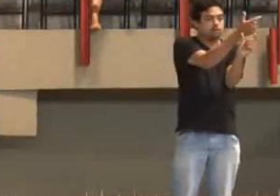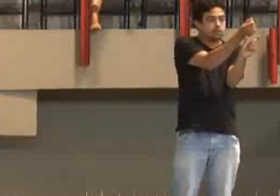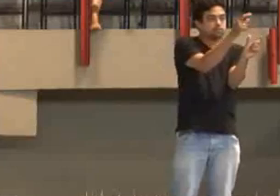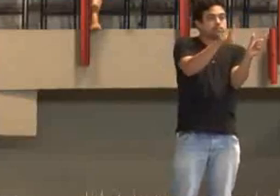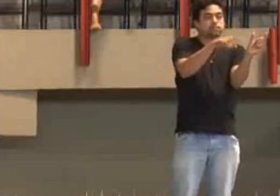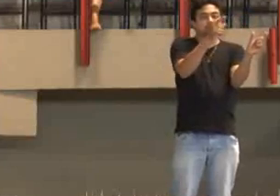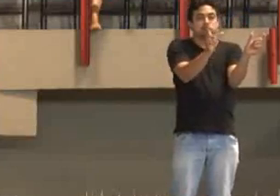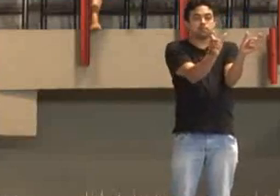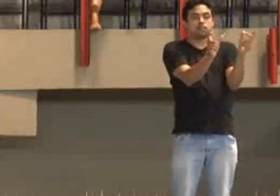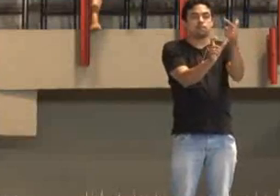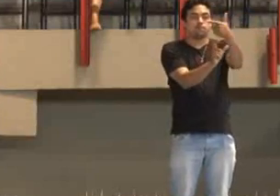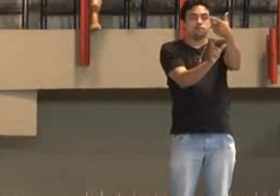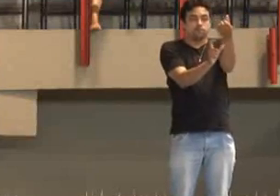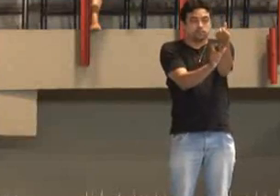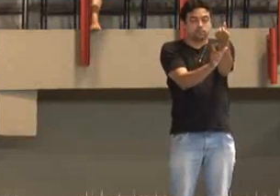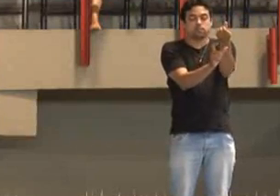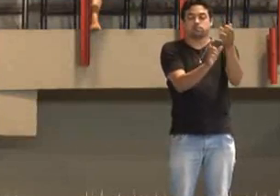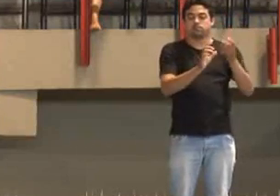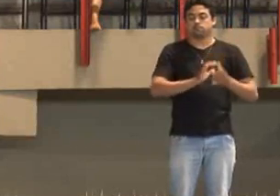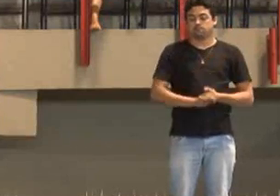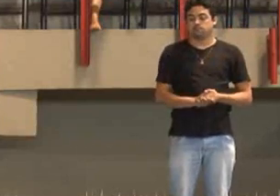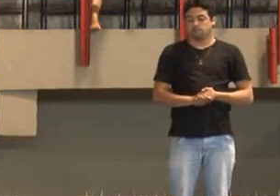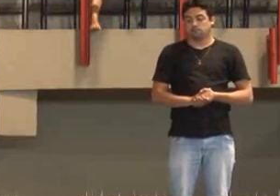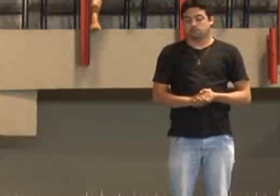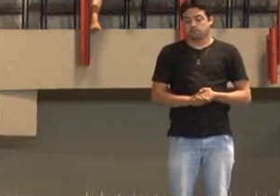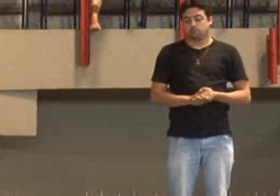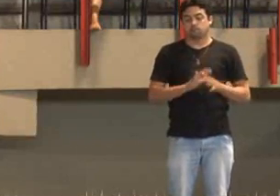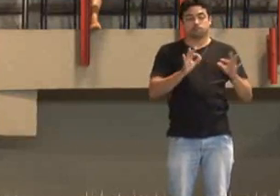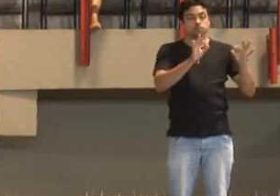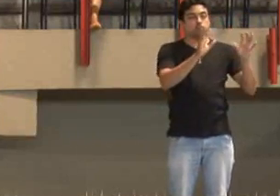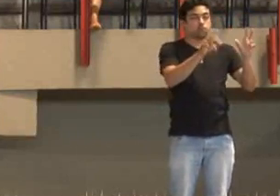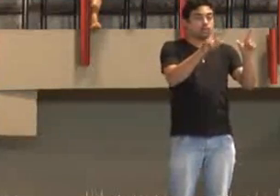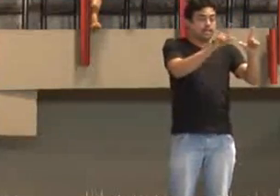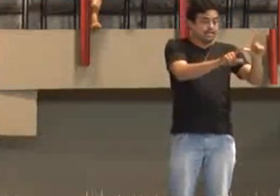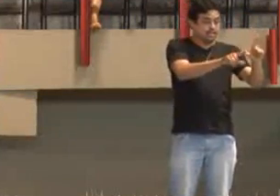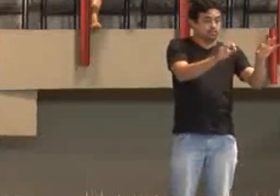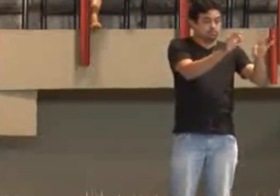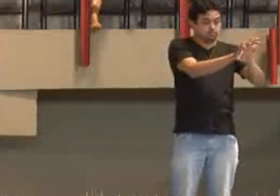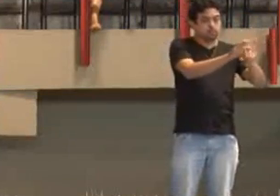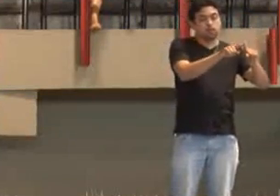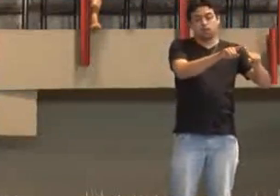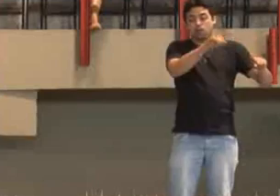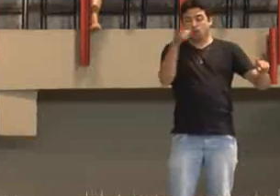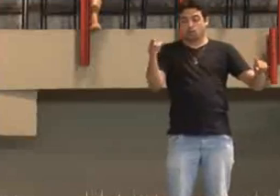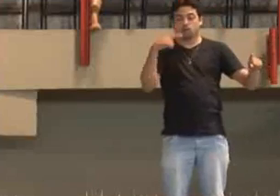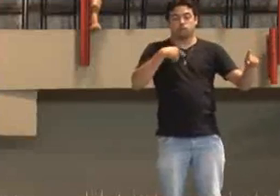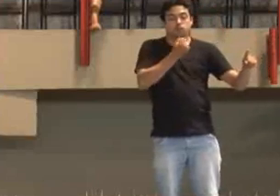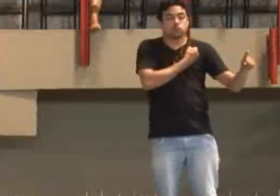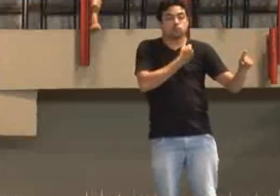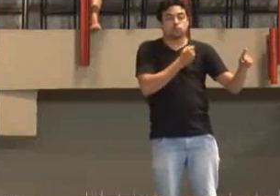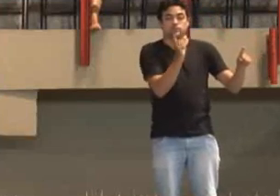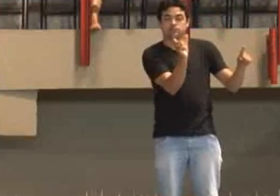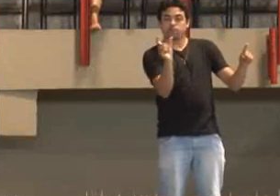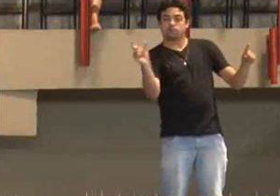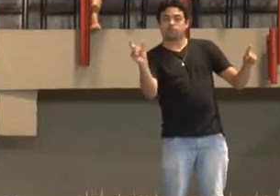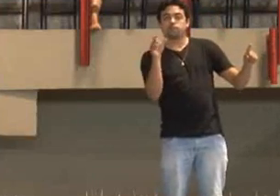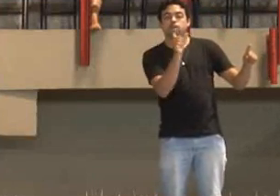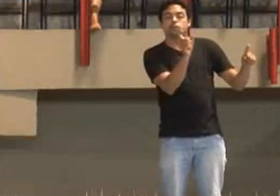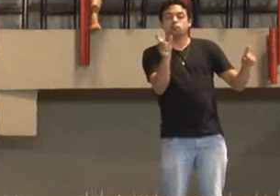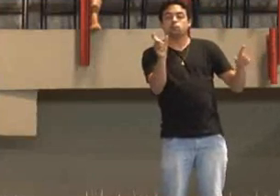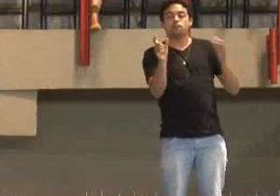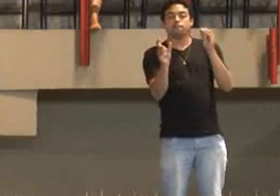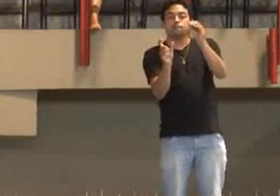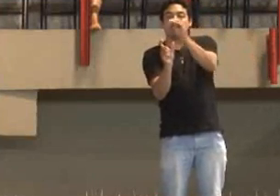também? 26. Pronto, terminei agora minhas letras. Vou agora para os algarismos. Quais são os algarismos que eu